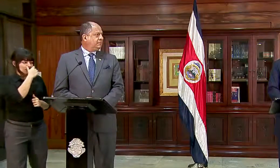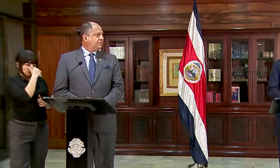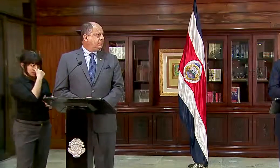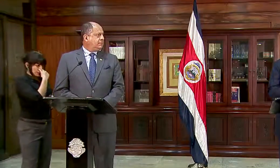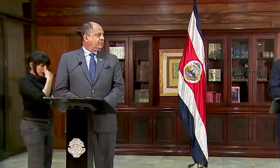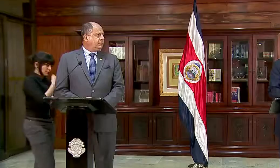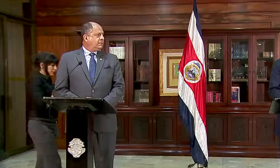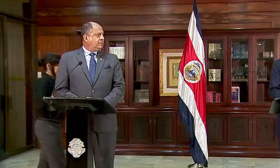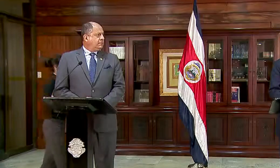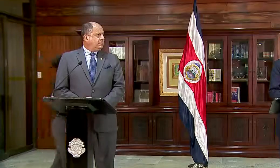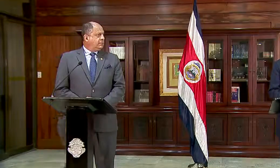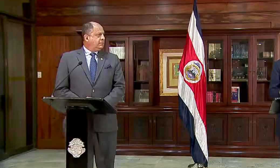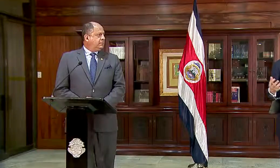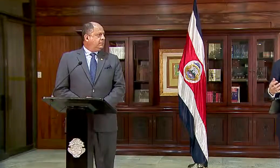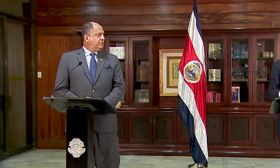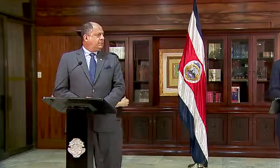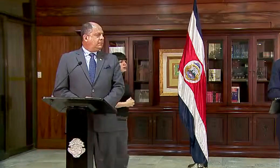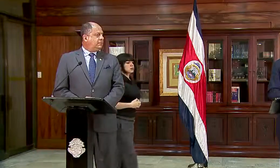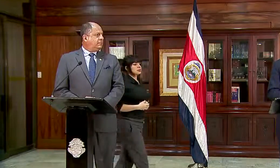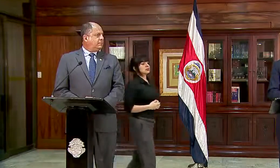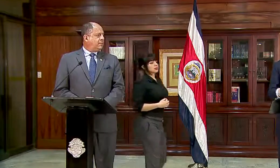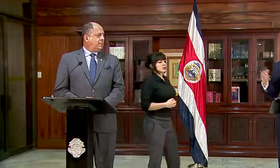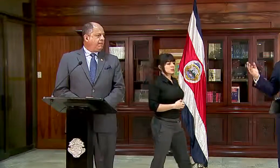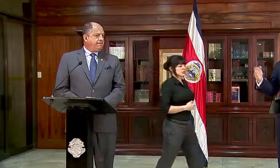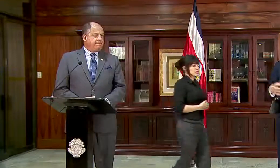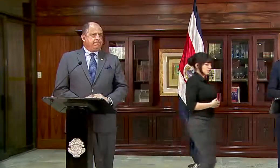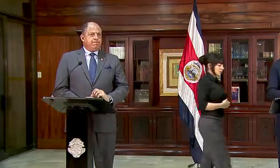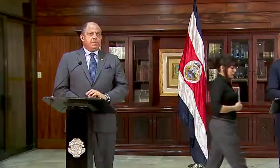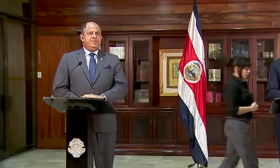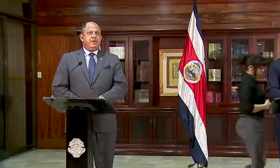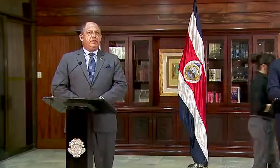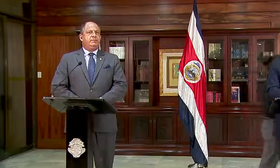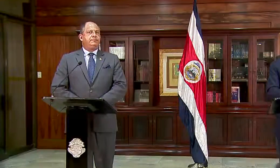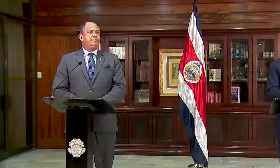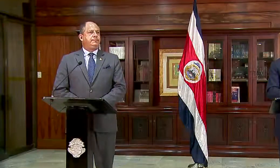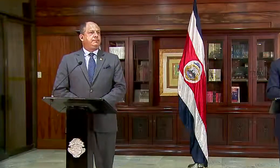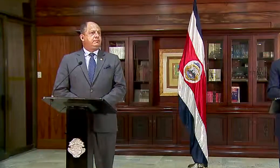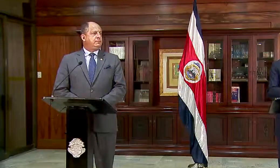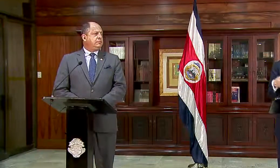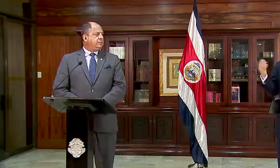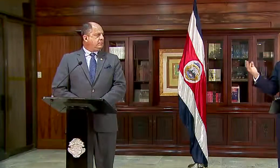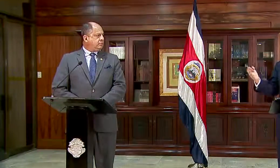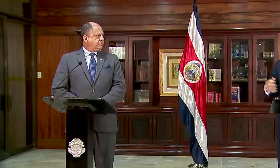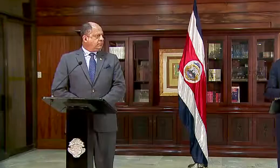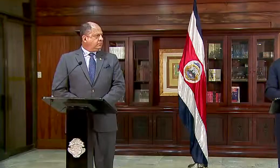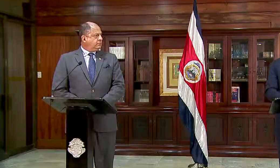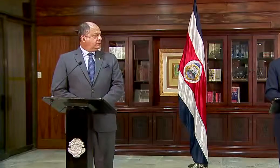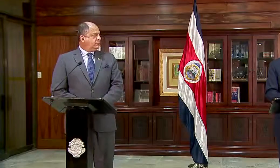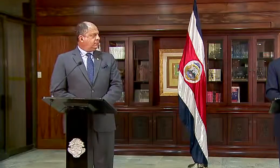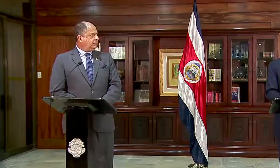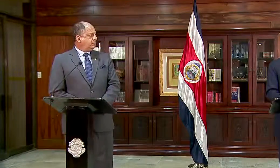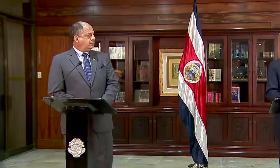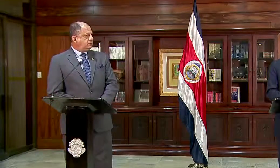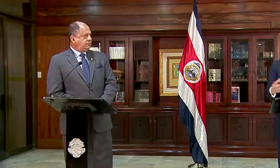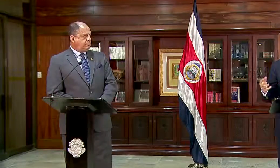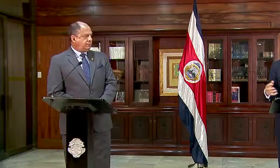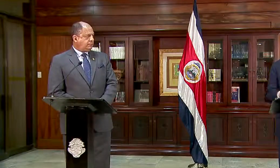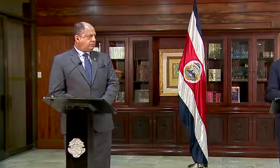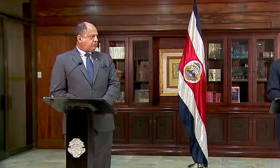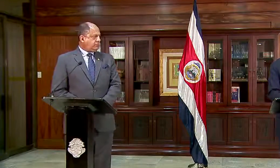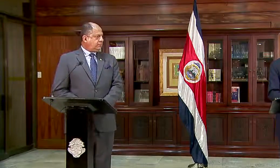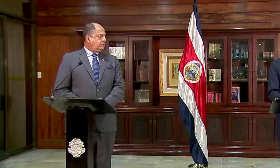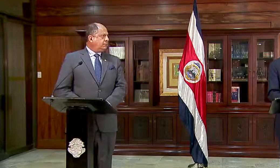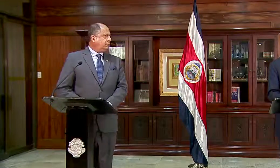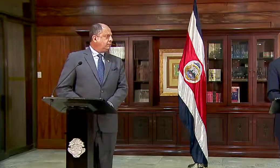presidente, y ante todo para nosotros y muy especialmente para usted, presidente, darle las gracias por el tiempo que